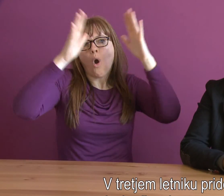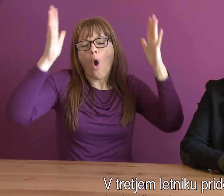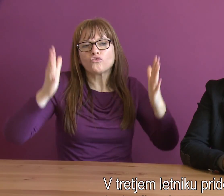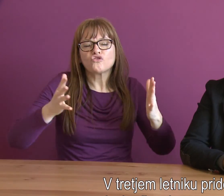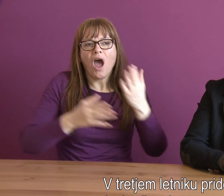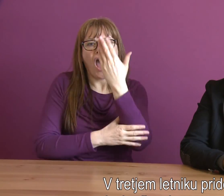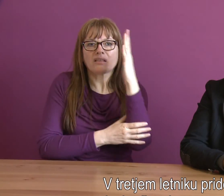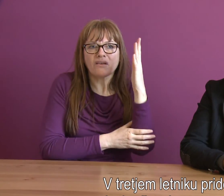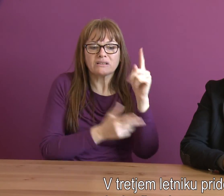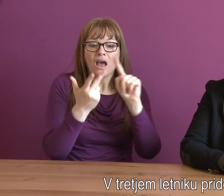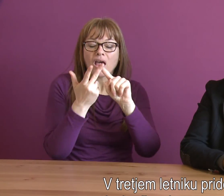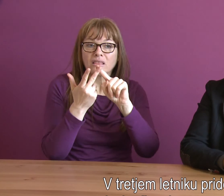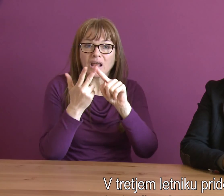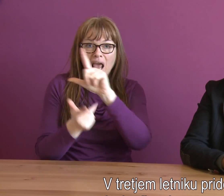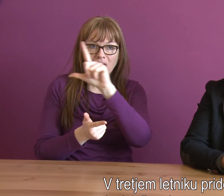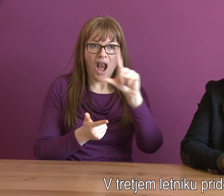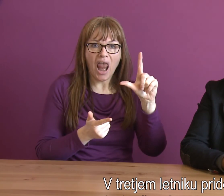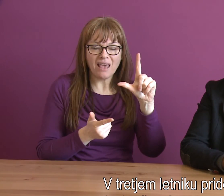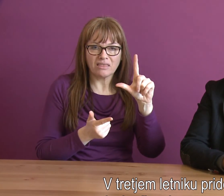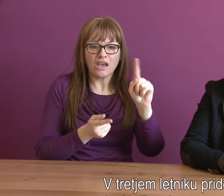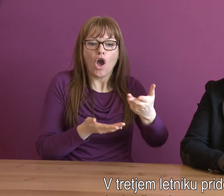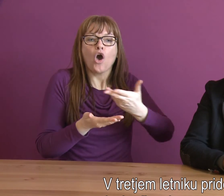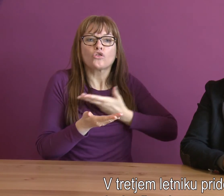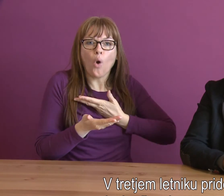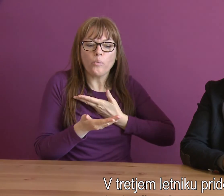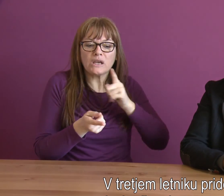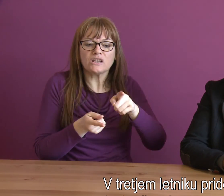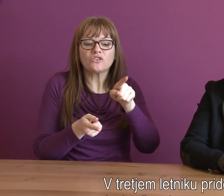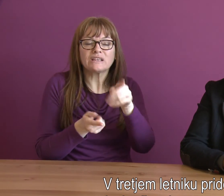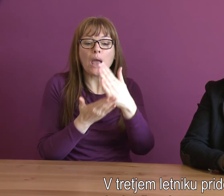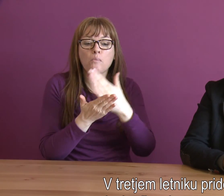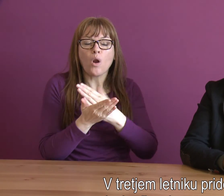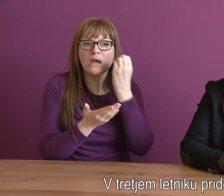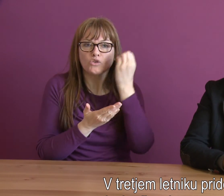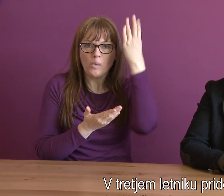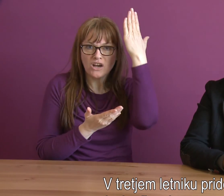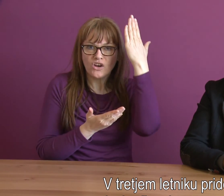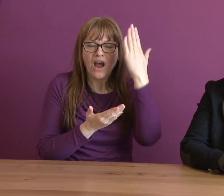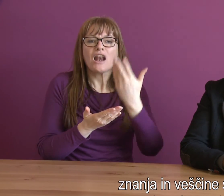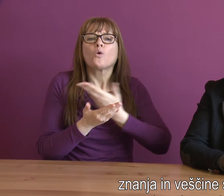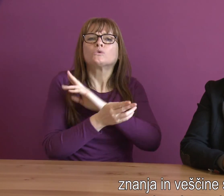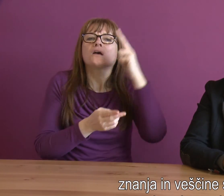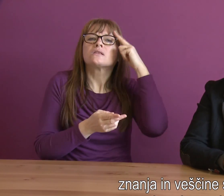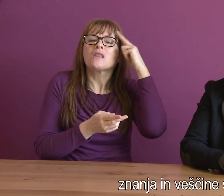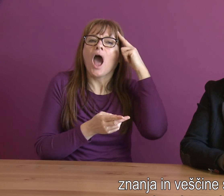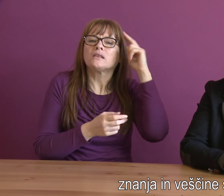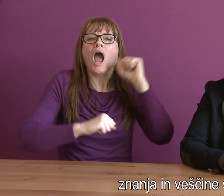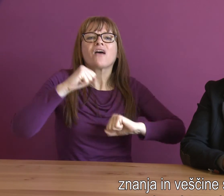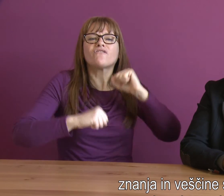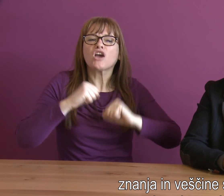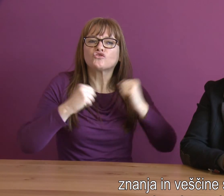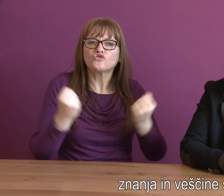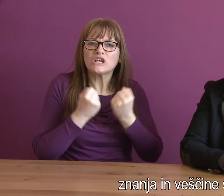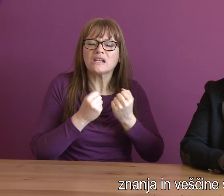in v tretjem letniku pridobiš v tem izobraževalnem programu vsa znanja in veščine